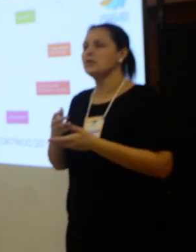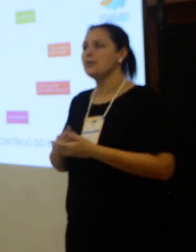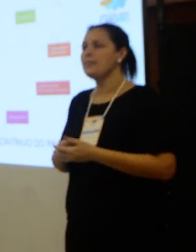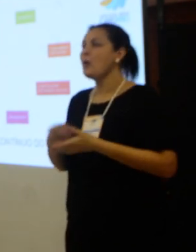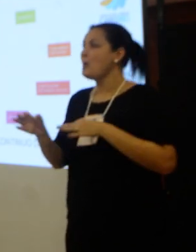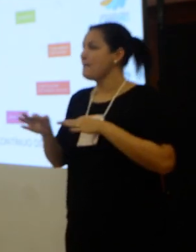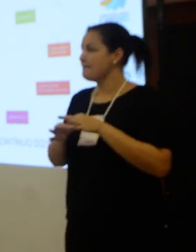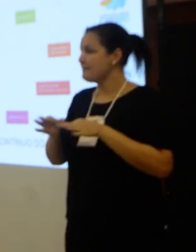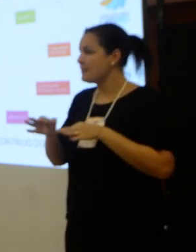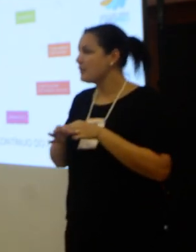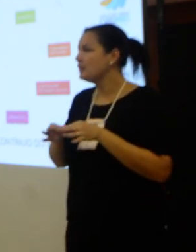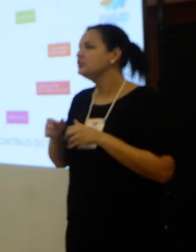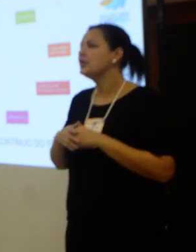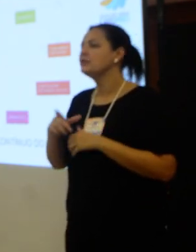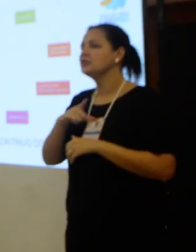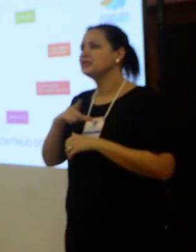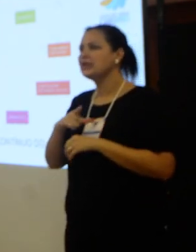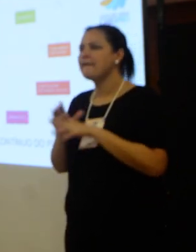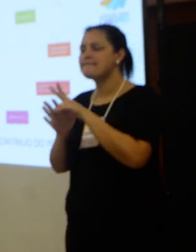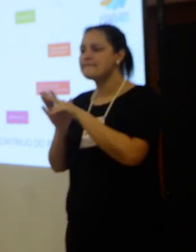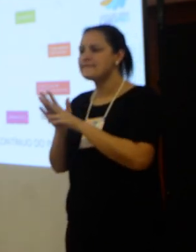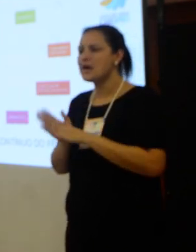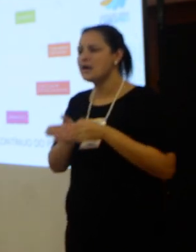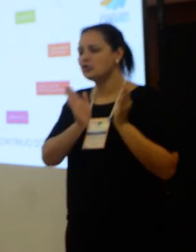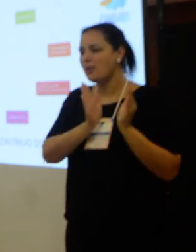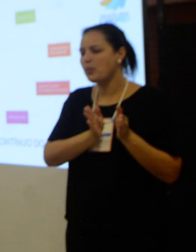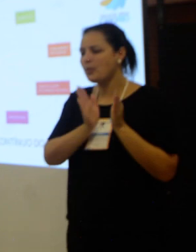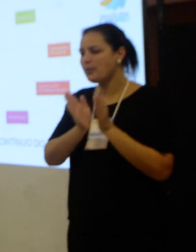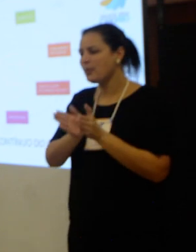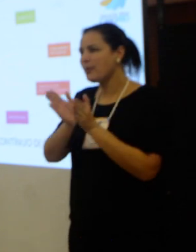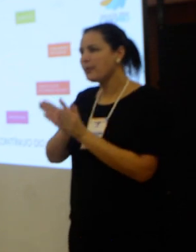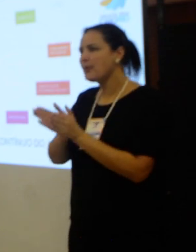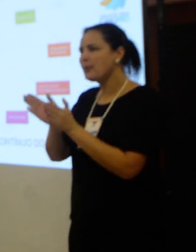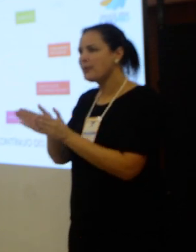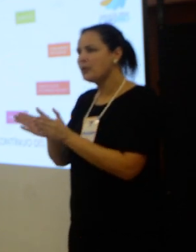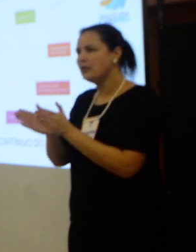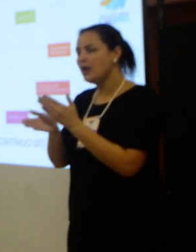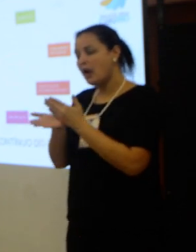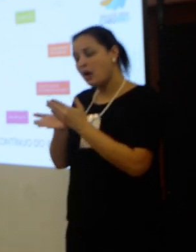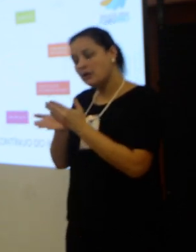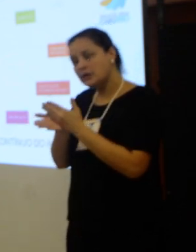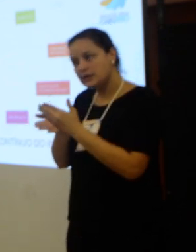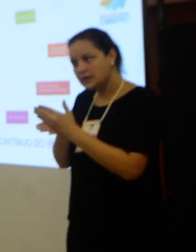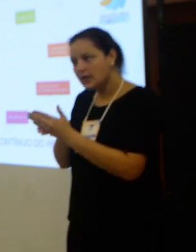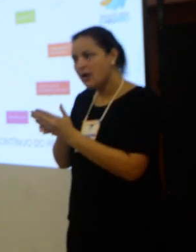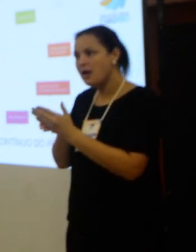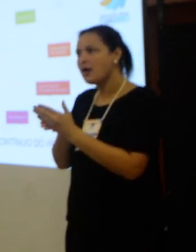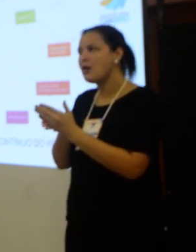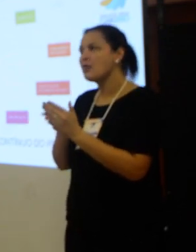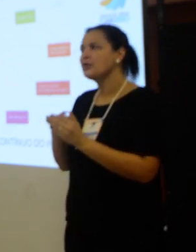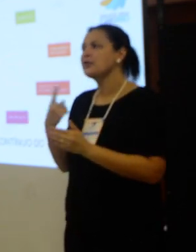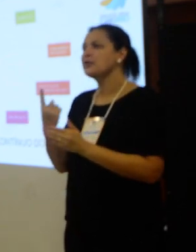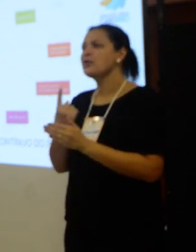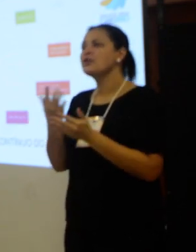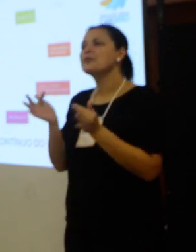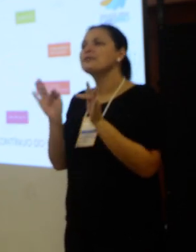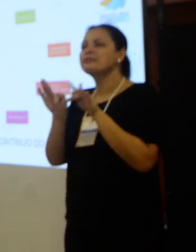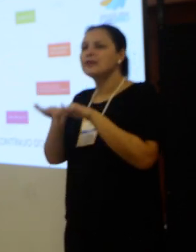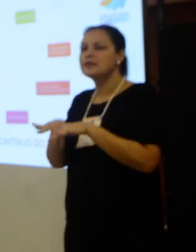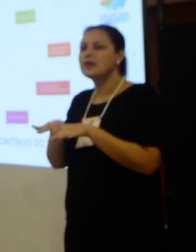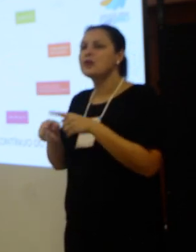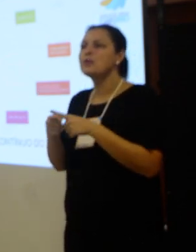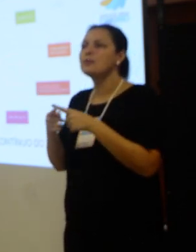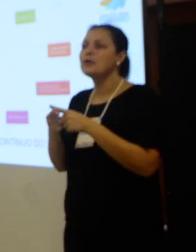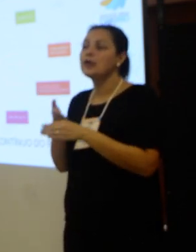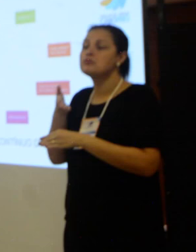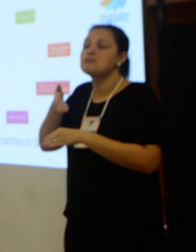O projeto ele segue várias fases. Tá? Tem a inicial, que a gente está finalizando agora, porque a gente está entrando no